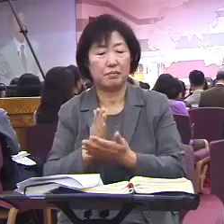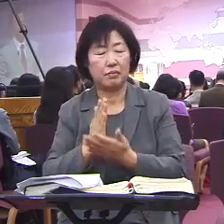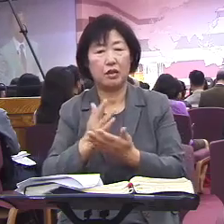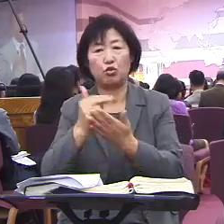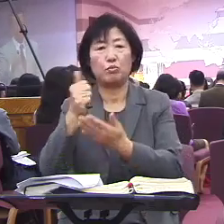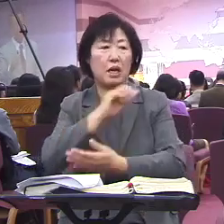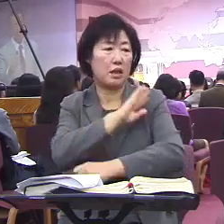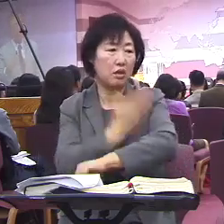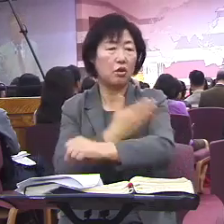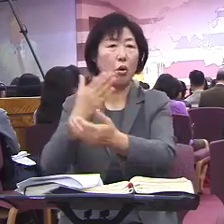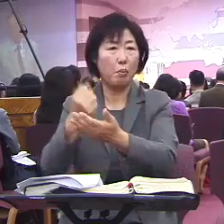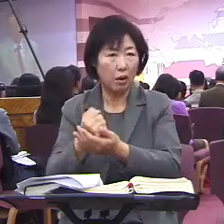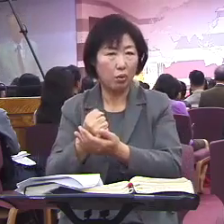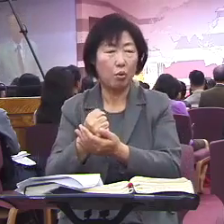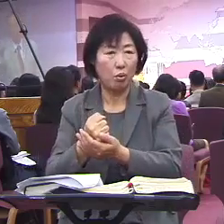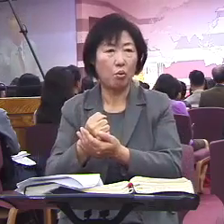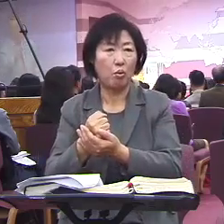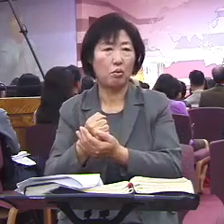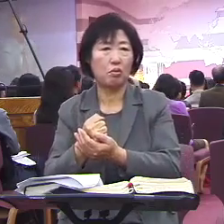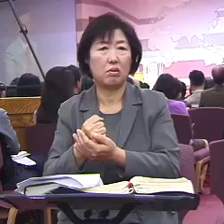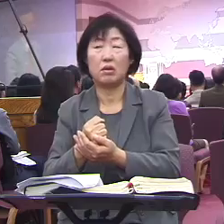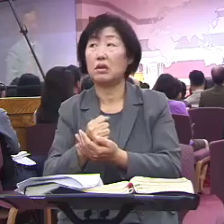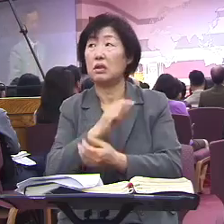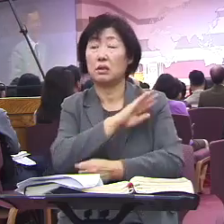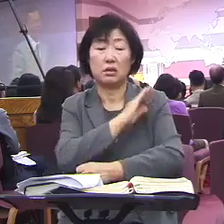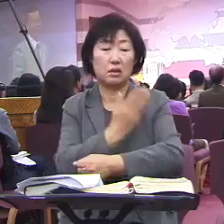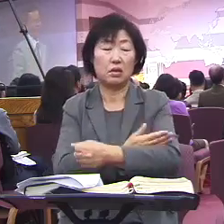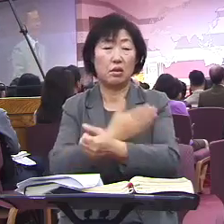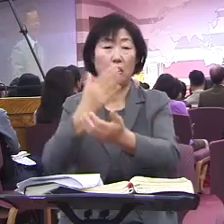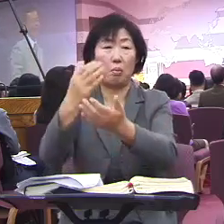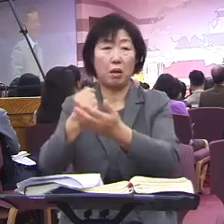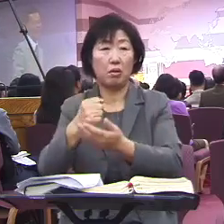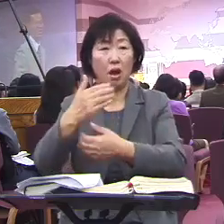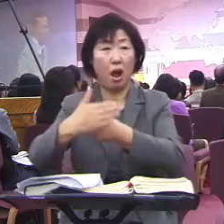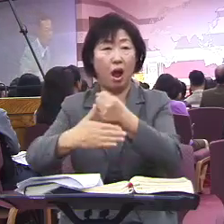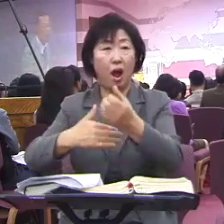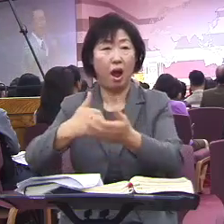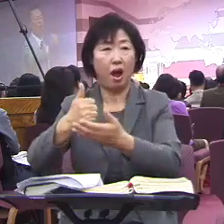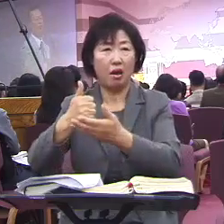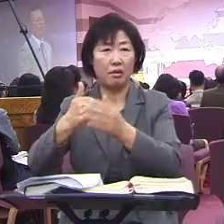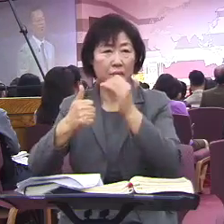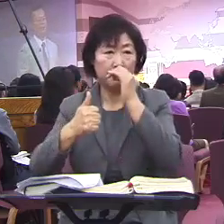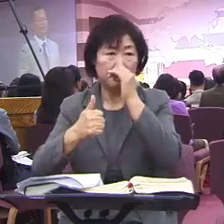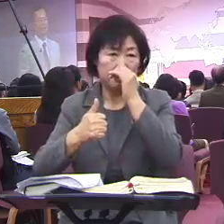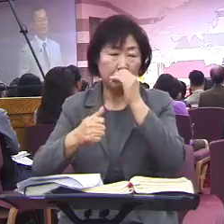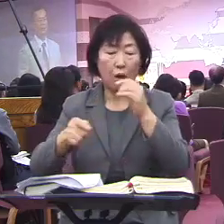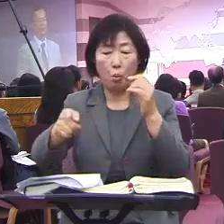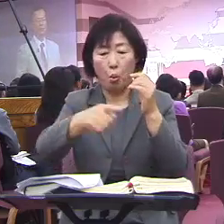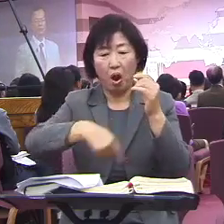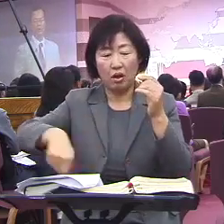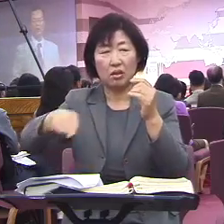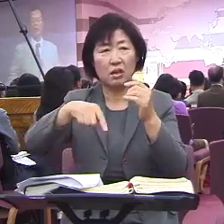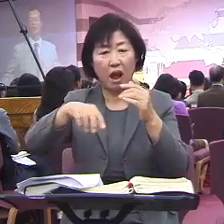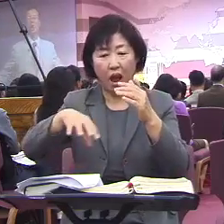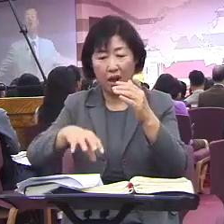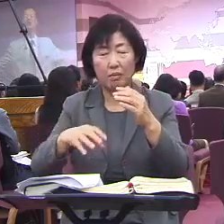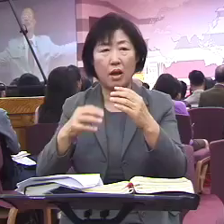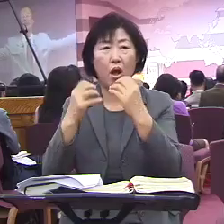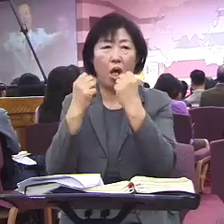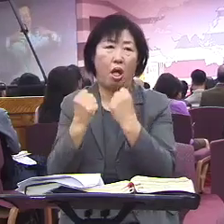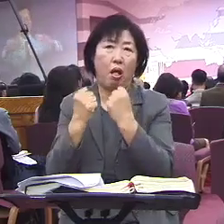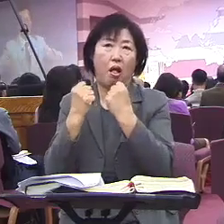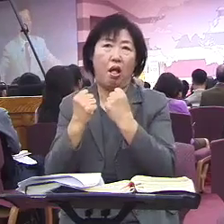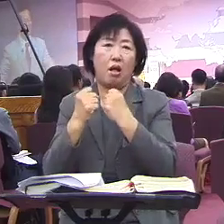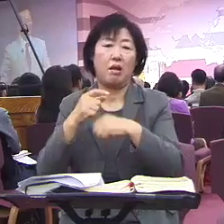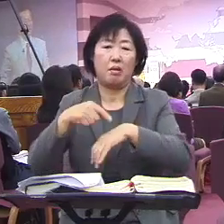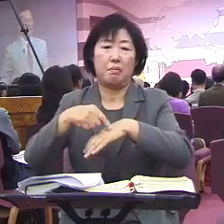백성들입니다. 능력을 받고 일어나야죠. 능력을 받으라고 하나님께서는 우리에게 성령을 주셨고 우리에게 또한